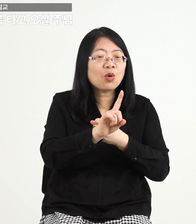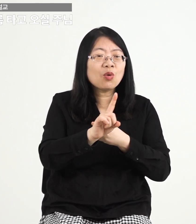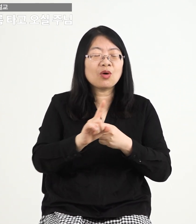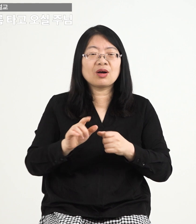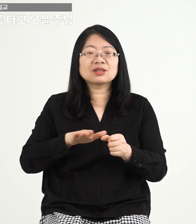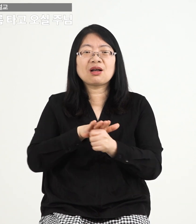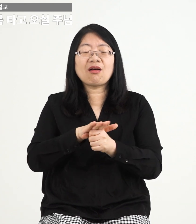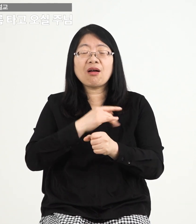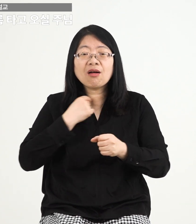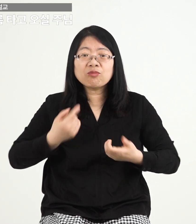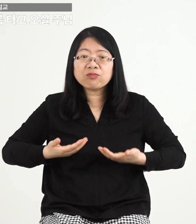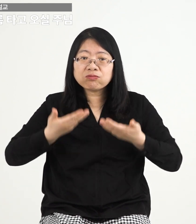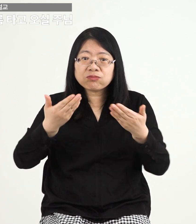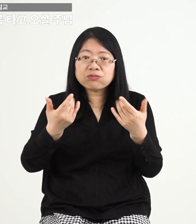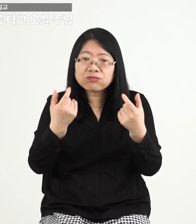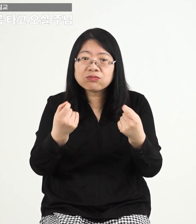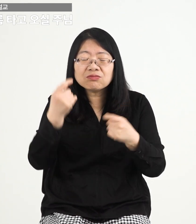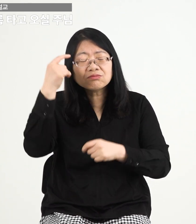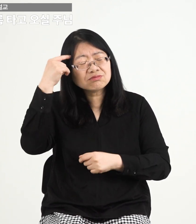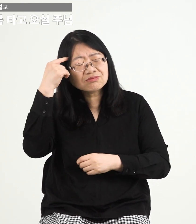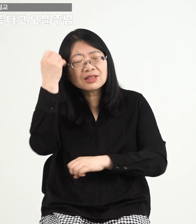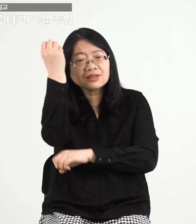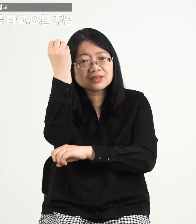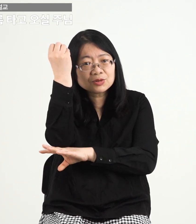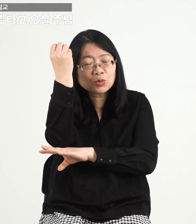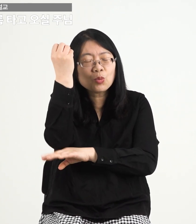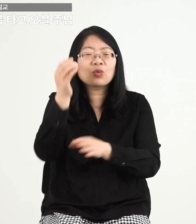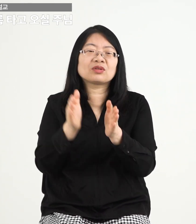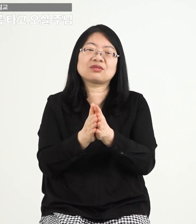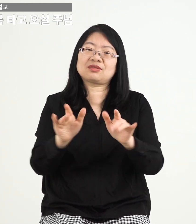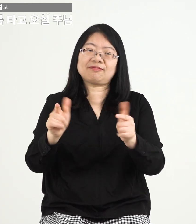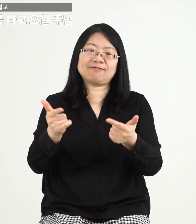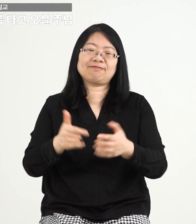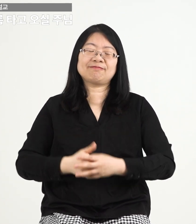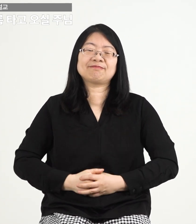희생과 이런 정신이 기초된 평화가 아니라